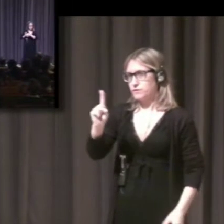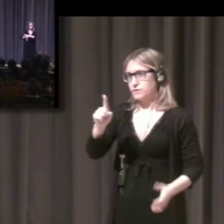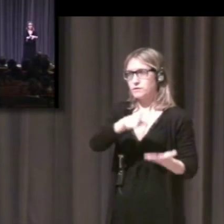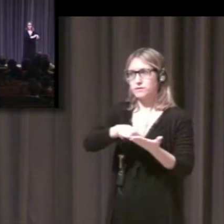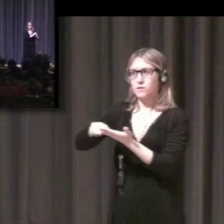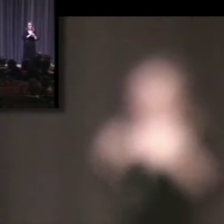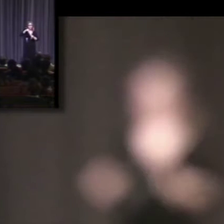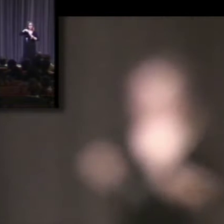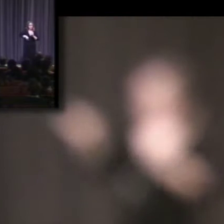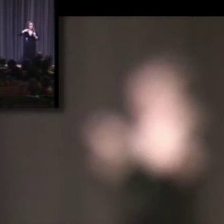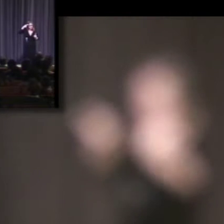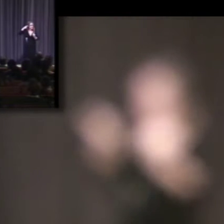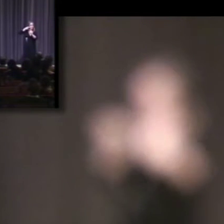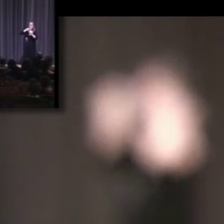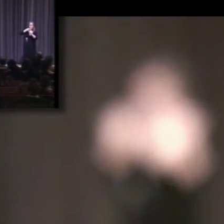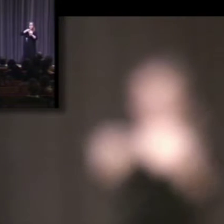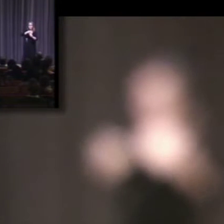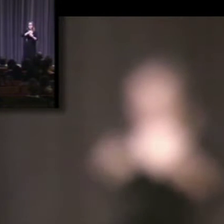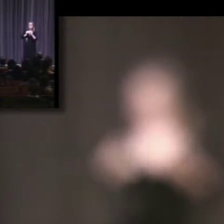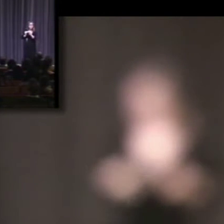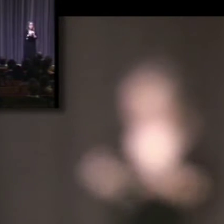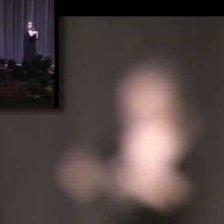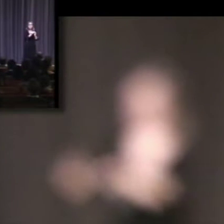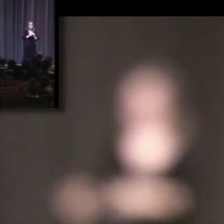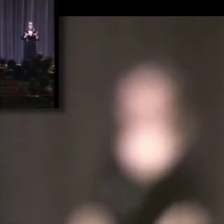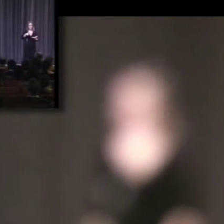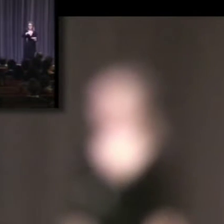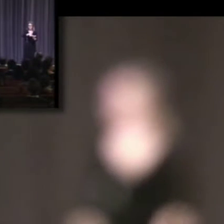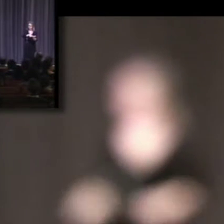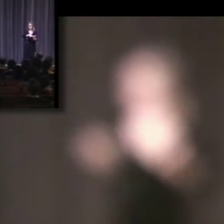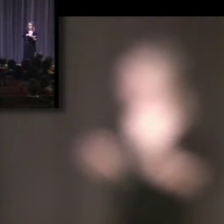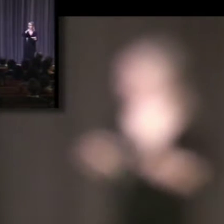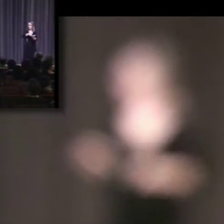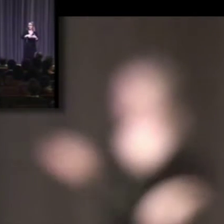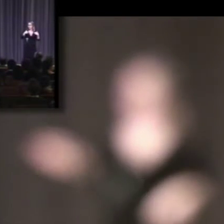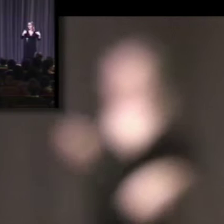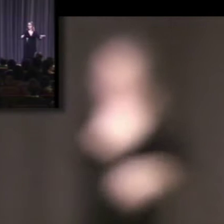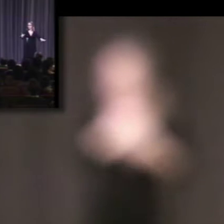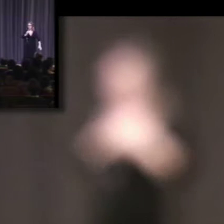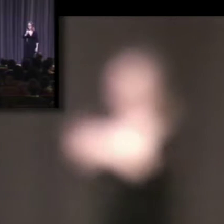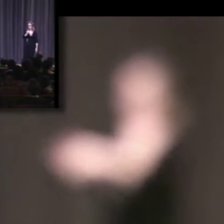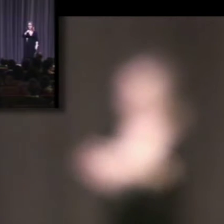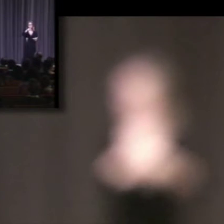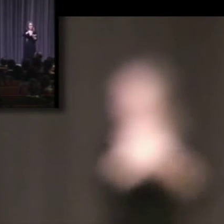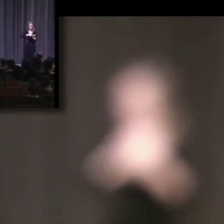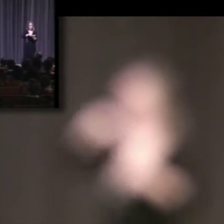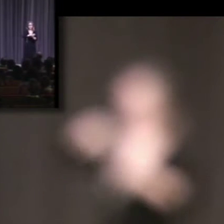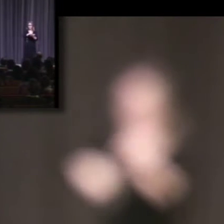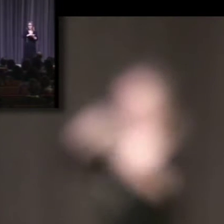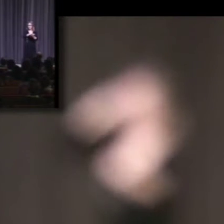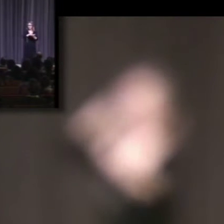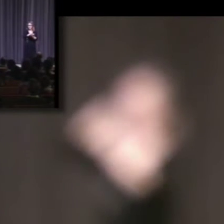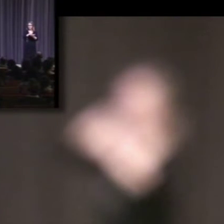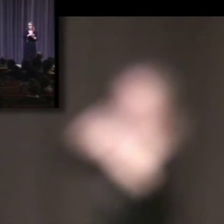la llengua però no una llengua qualsevol, sinó la llengua de signes